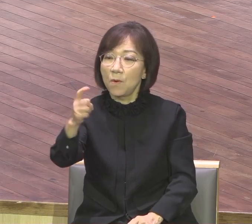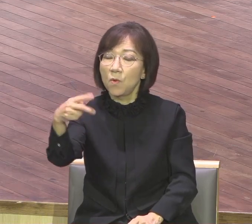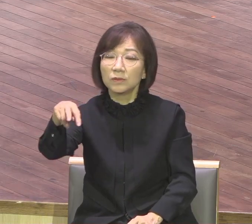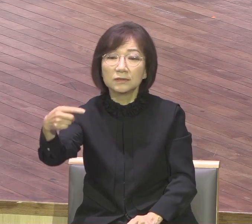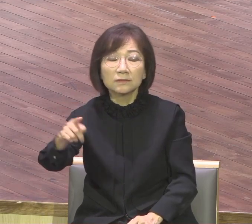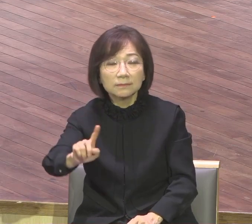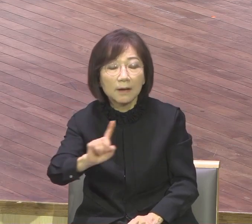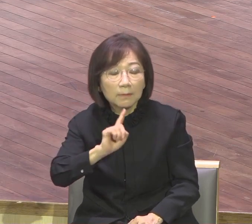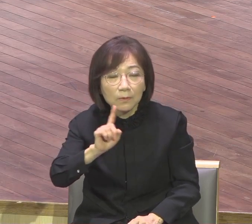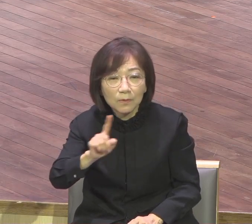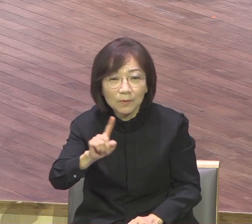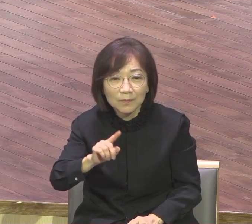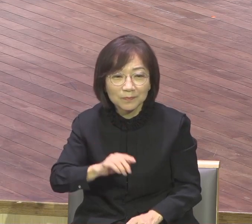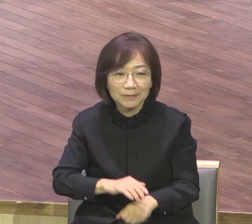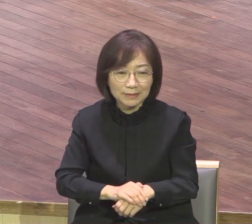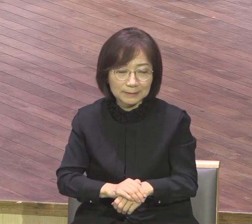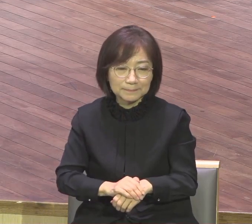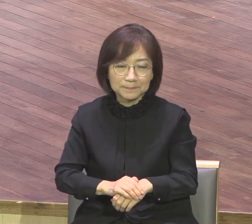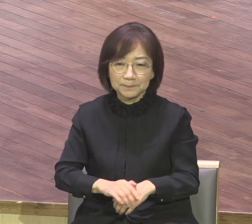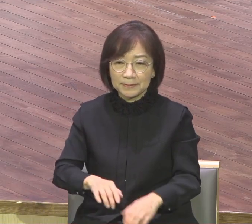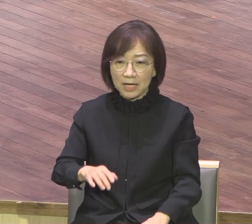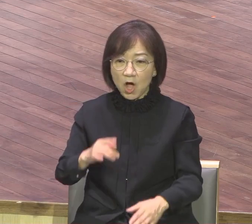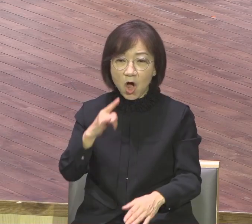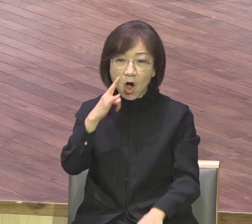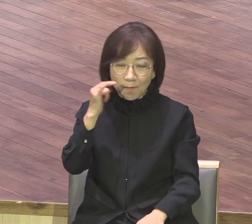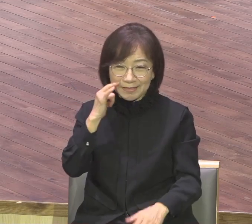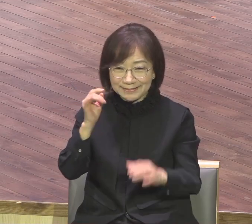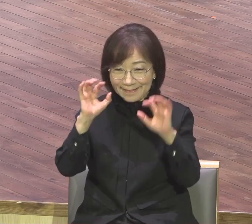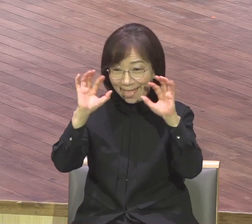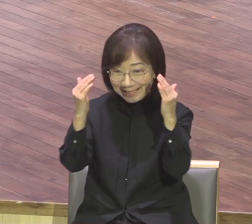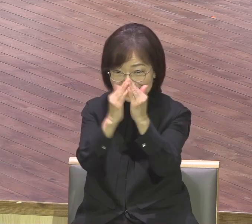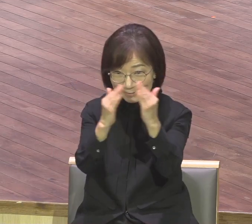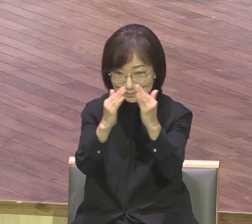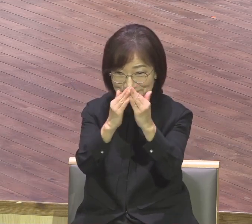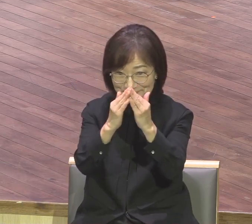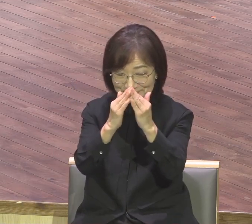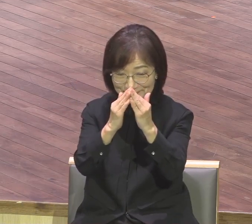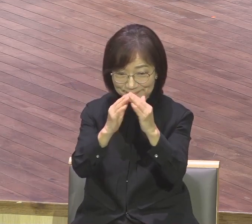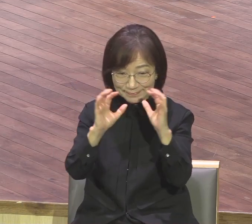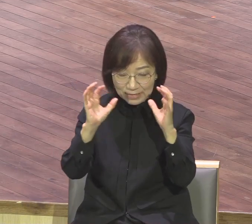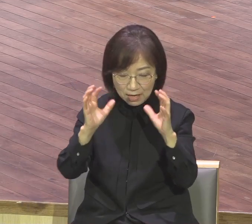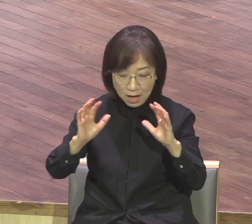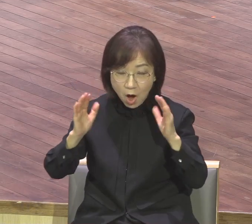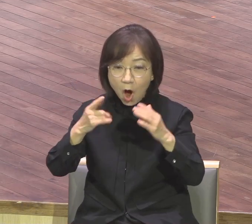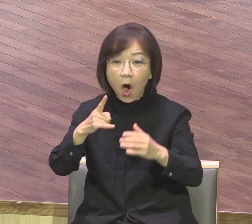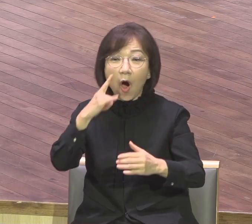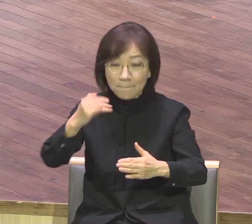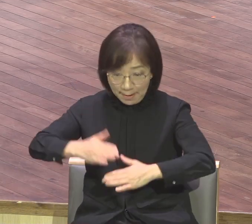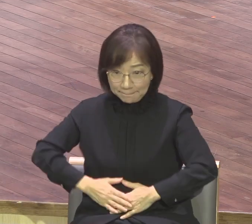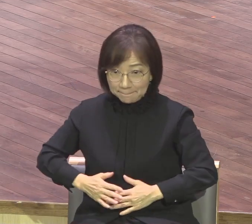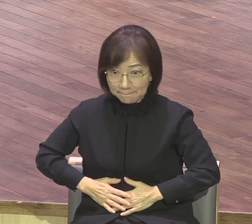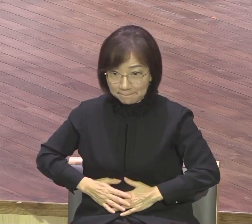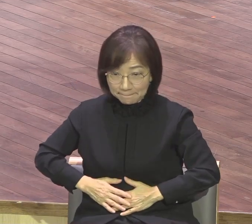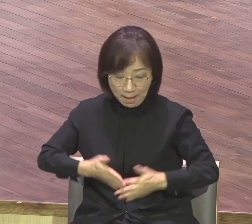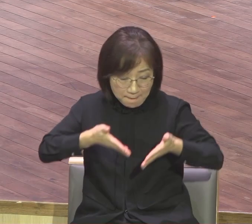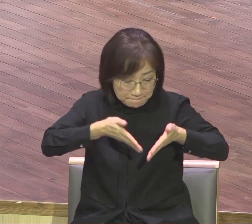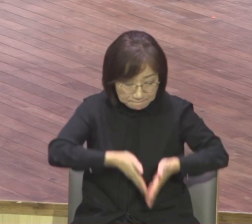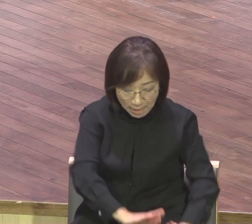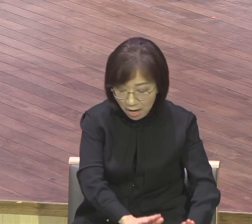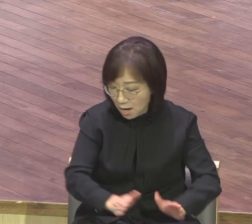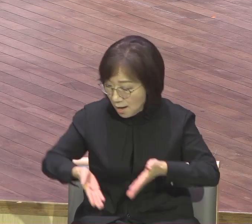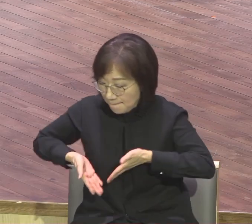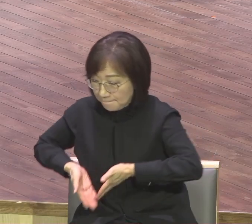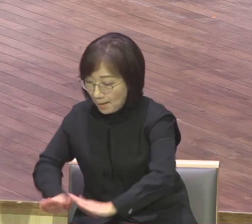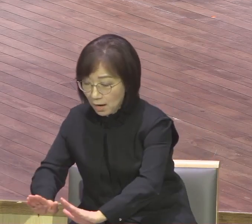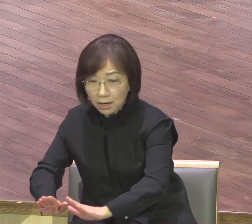adelpos. 아델포스는 무슨 말이냐? 자궁이라는 자궁. Esta palabra quiere decir martis. 형제들 이 말 할 때는요, 한